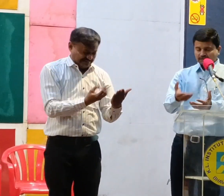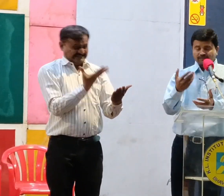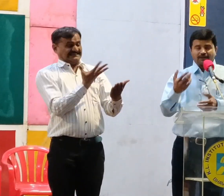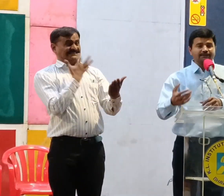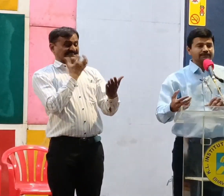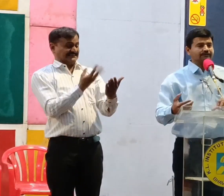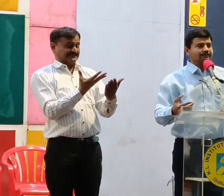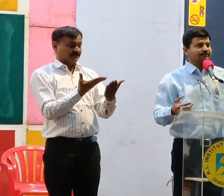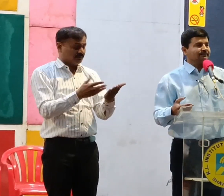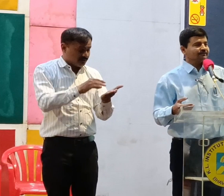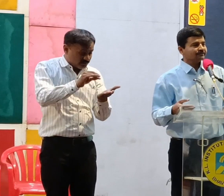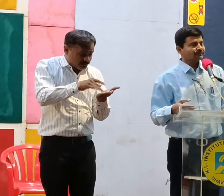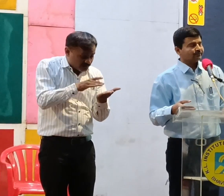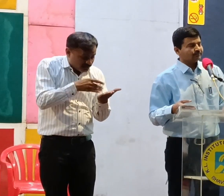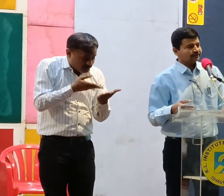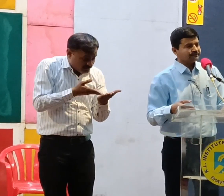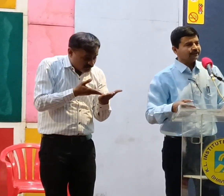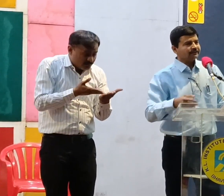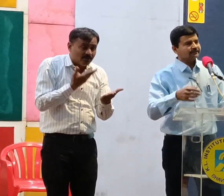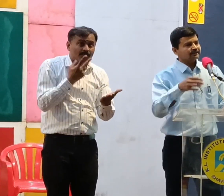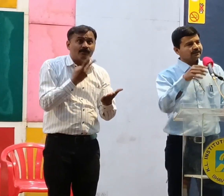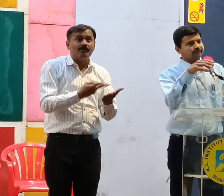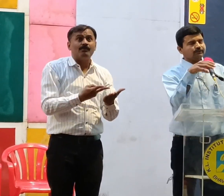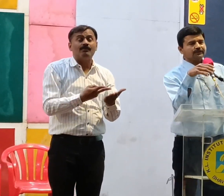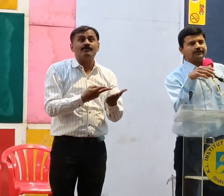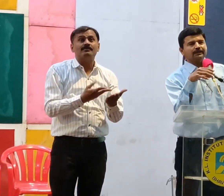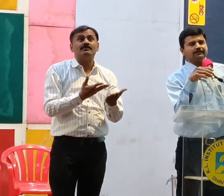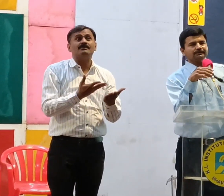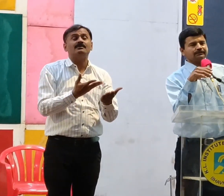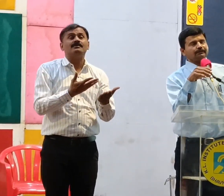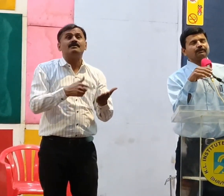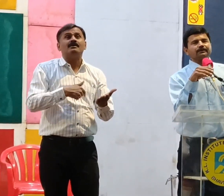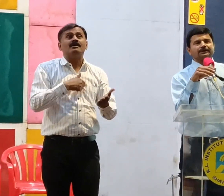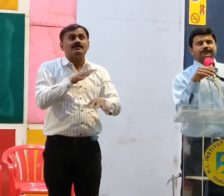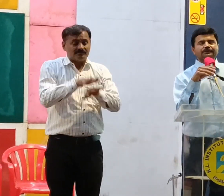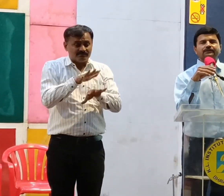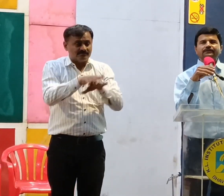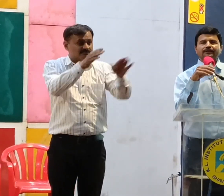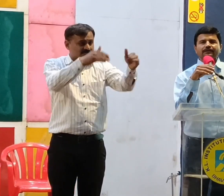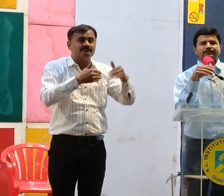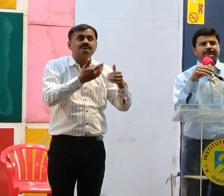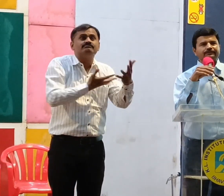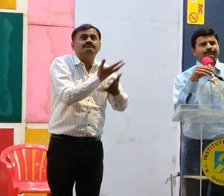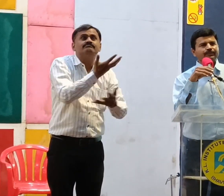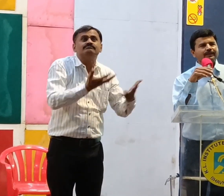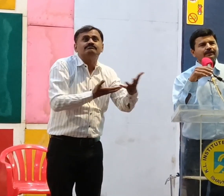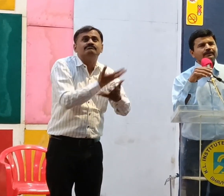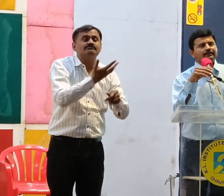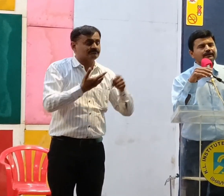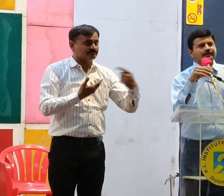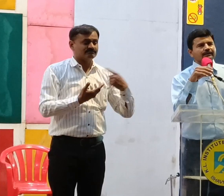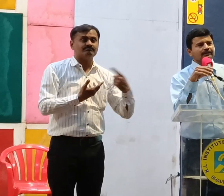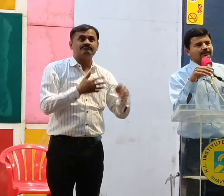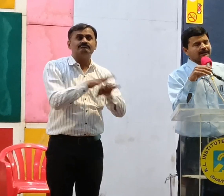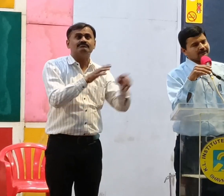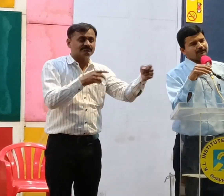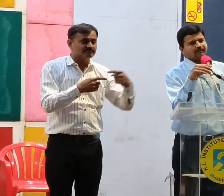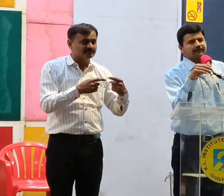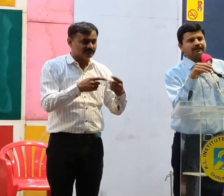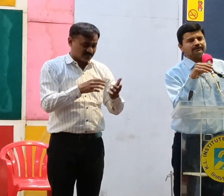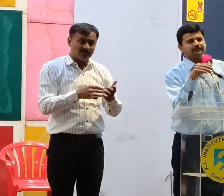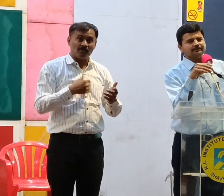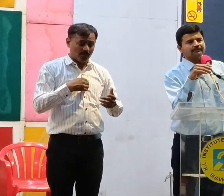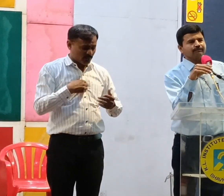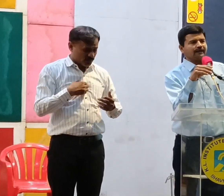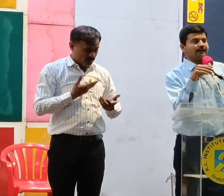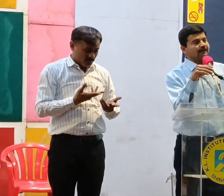છે, હાથમાં લે છે. પછી એ પોતાના સેવકની સાથે ચર્ચા કરે છે કે આ તો